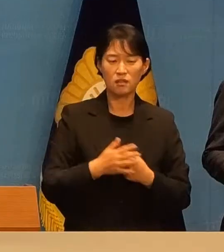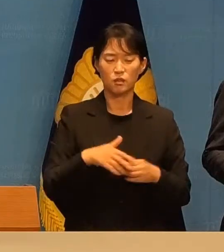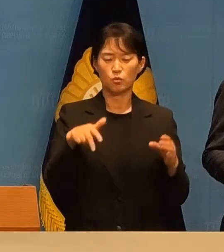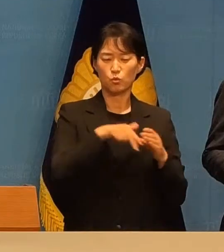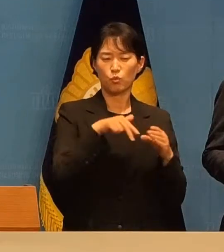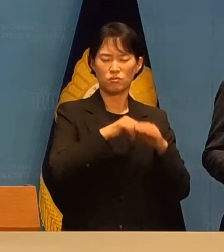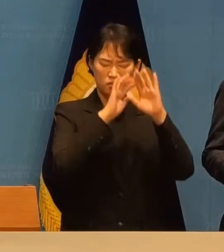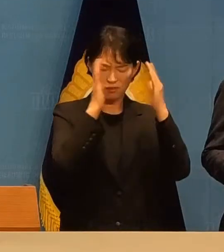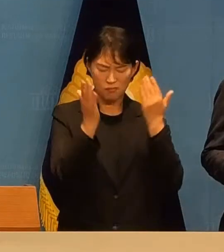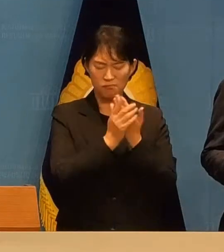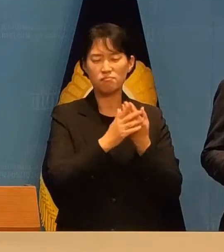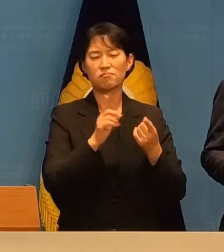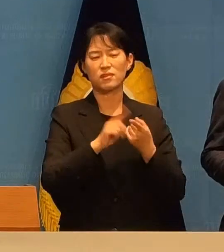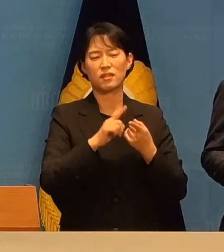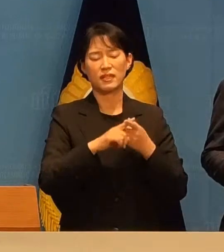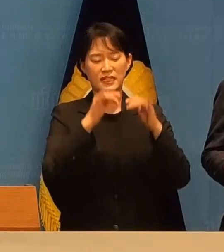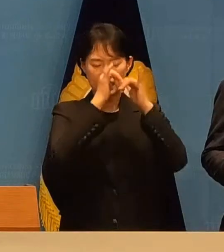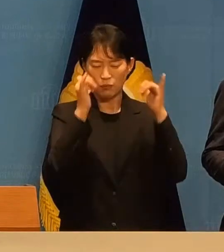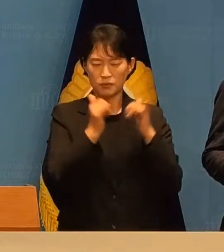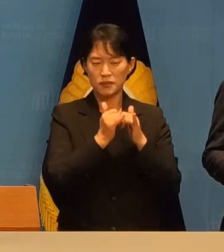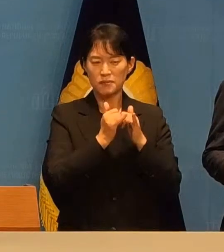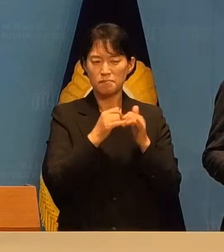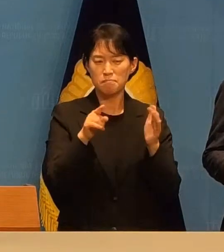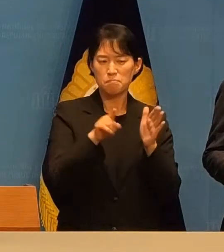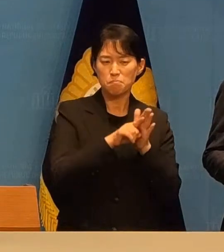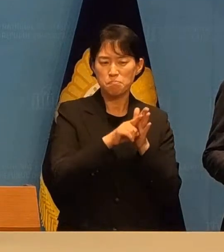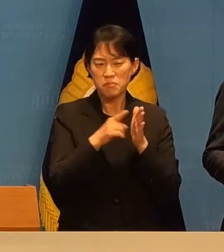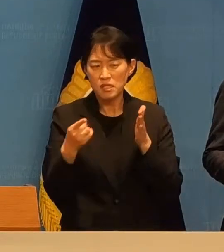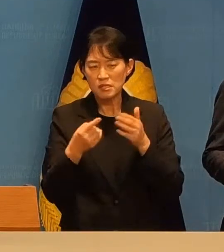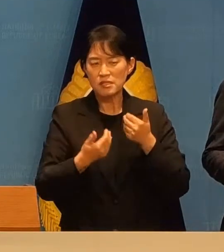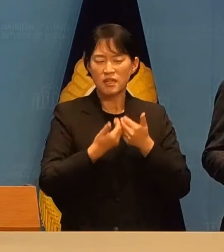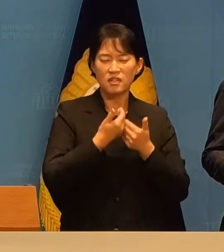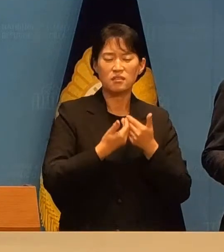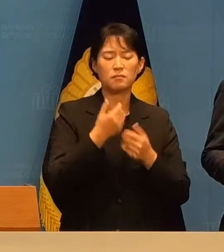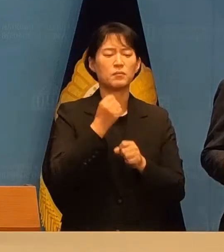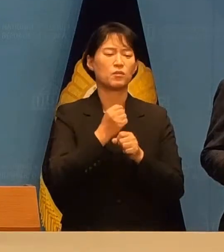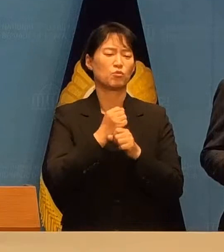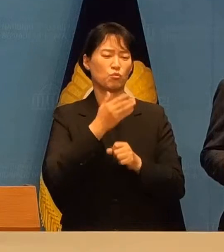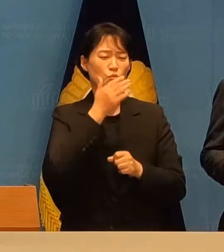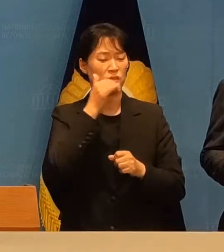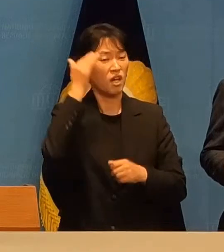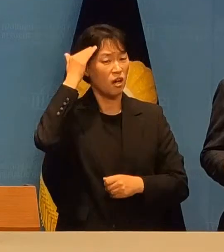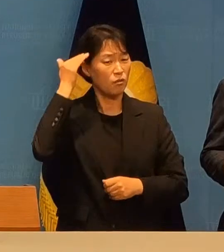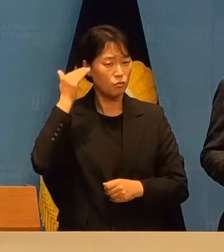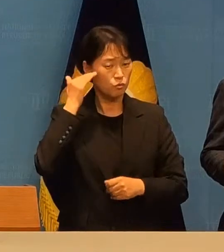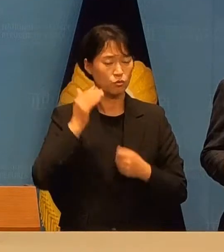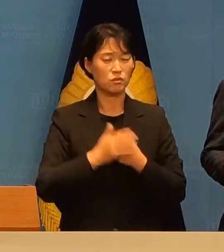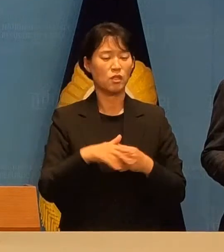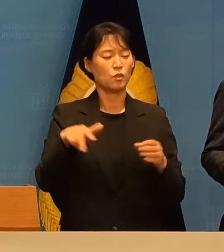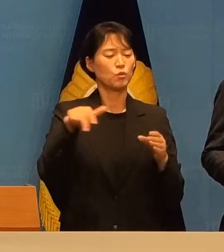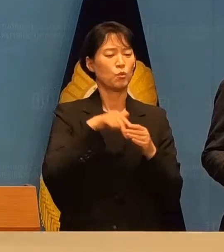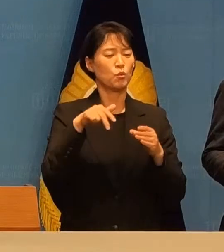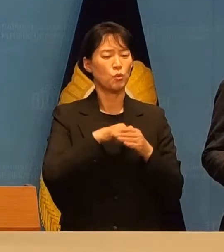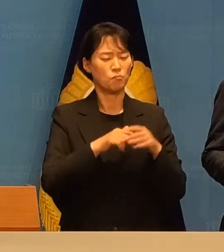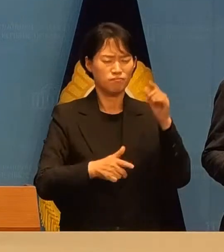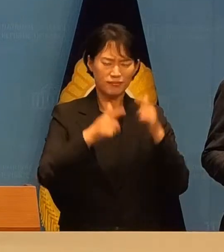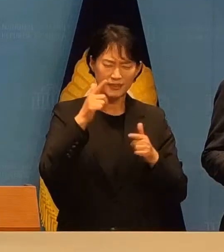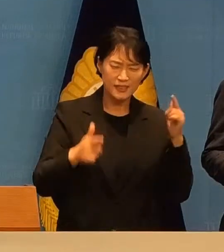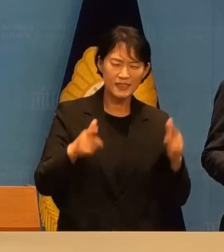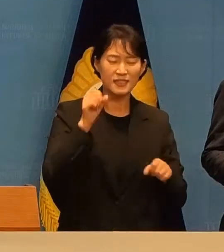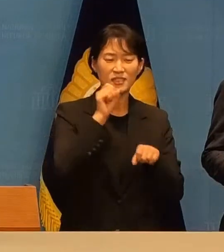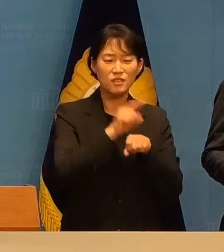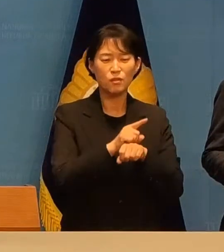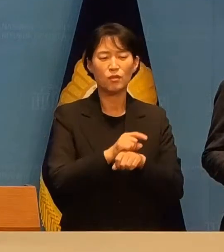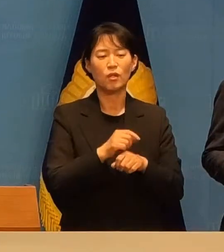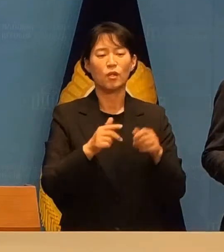종교 전반에 대한 사회적 불신과 갈등을 조장할 수 있다. 대한민국은 종교 다양성과 종교